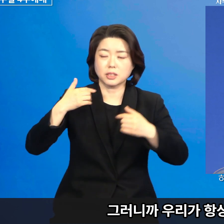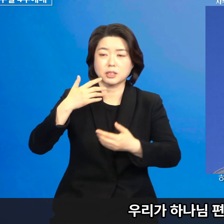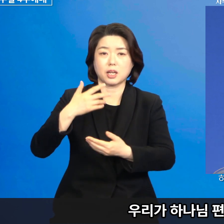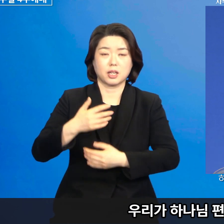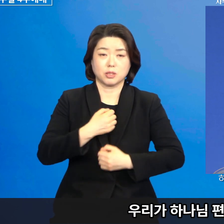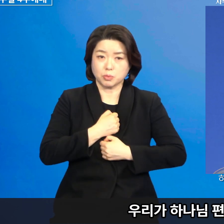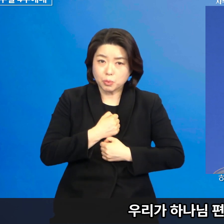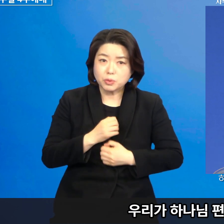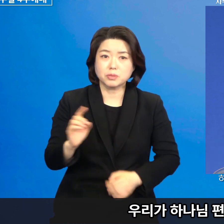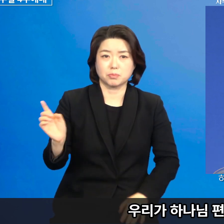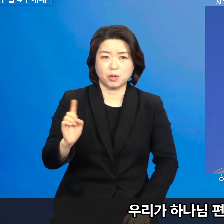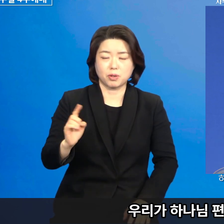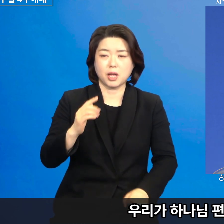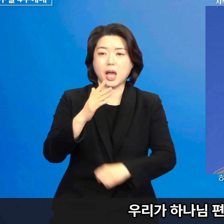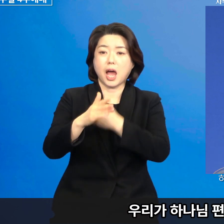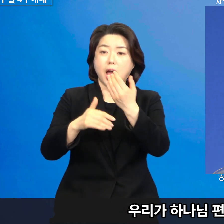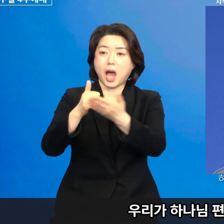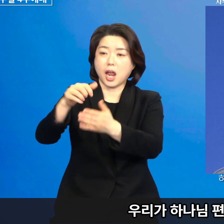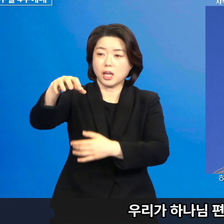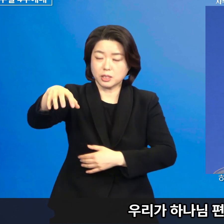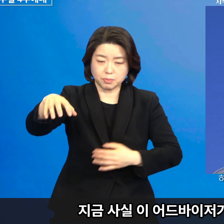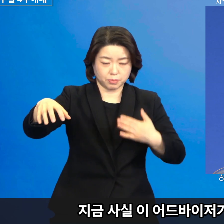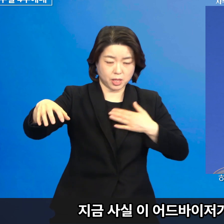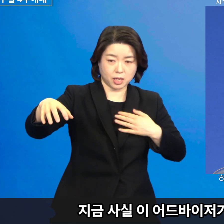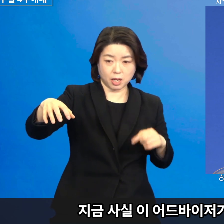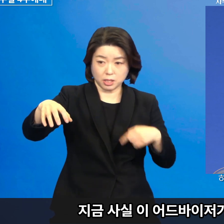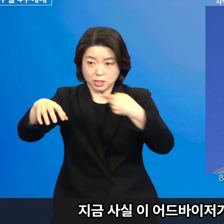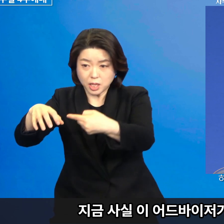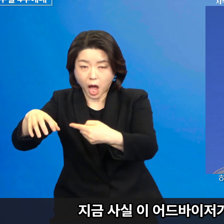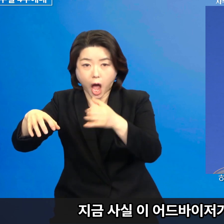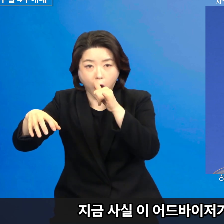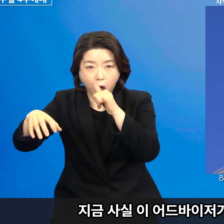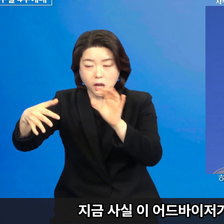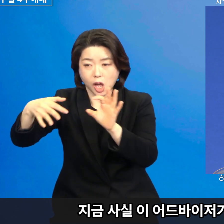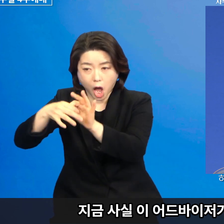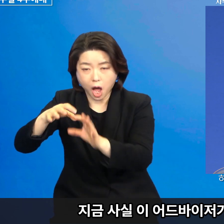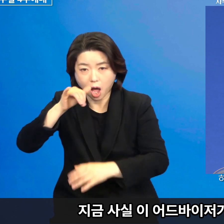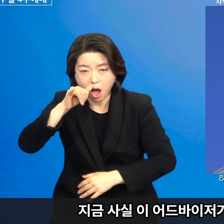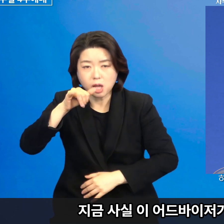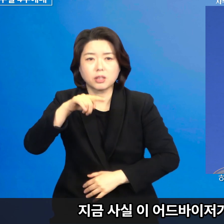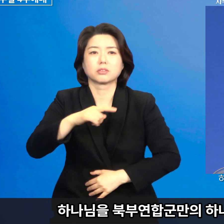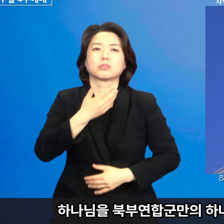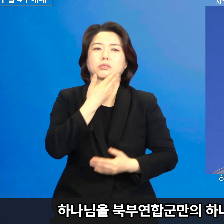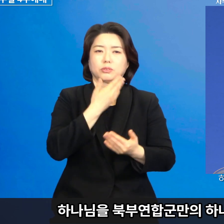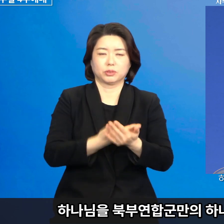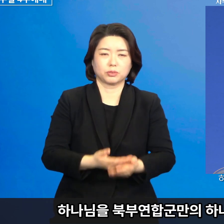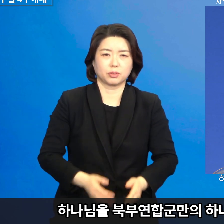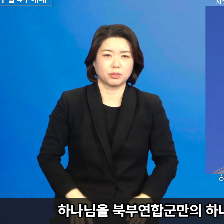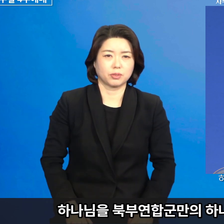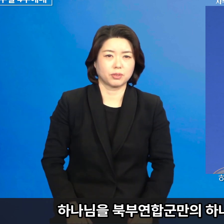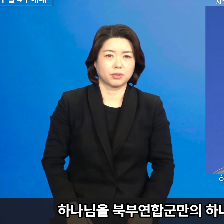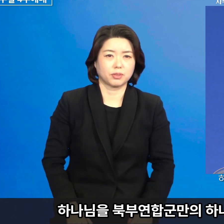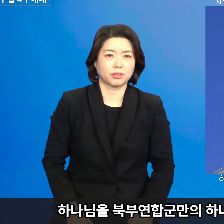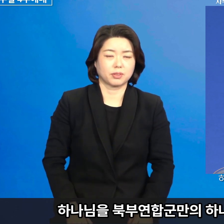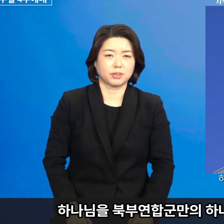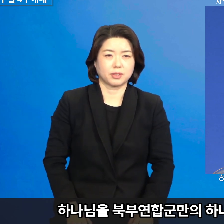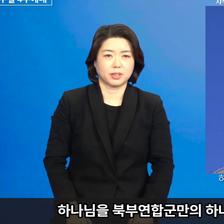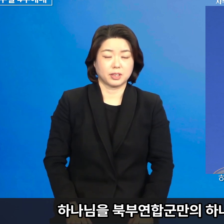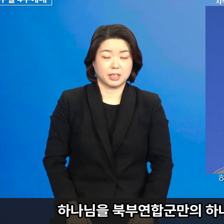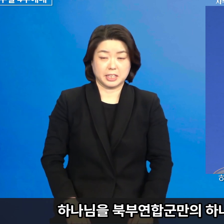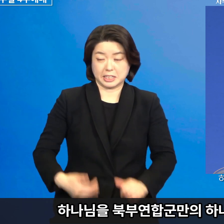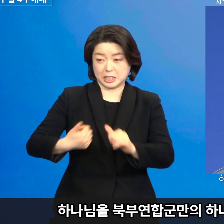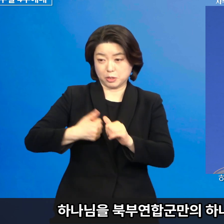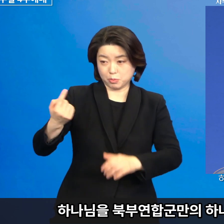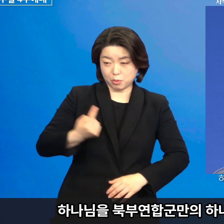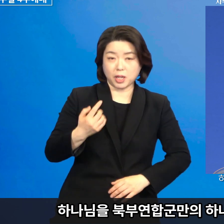될 것은 우리가 하나님 편에 서는 것이죠. 지금 사실 이 어드바이저가 무슨 얘기를 한 거냐면, 하나님을 북부